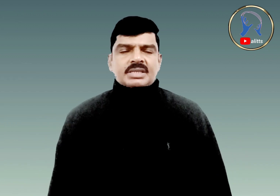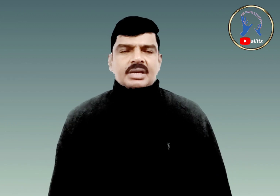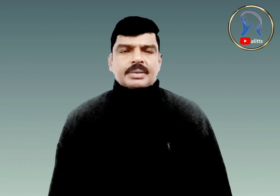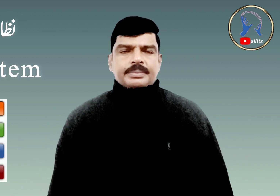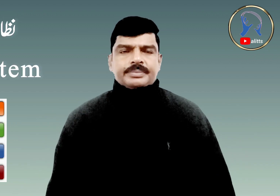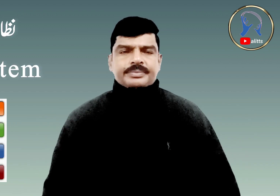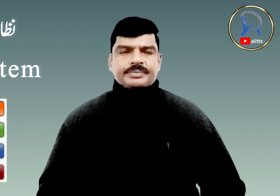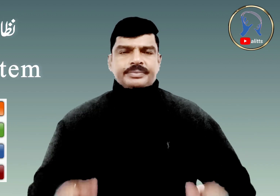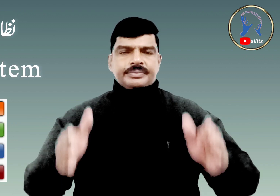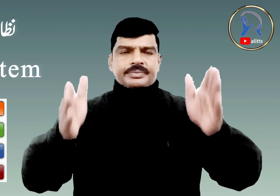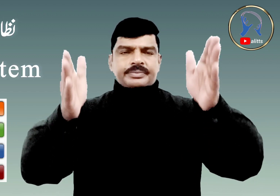निज़ाम,